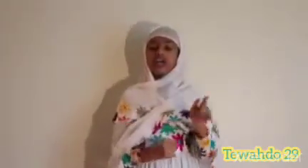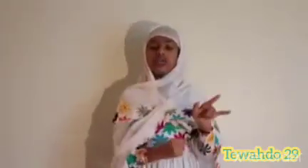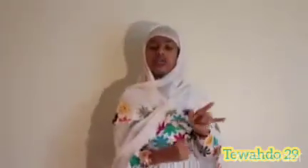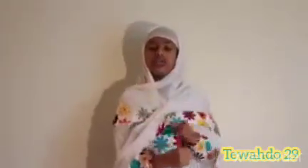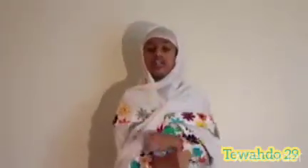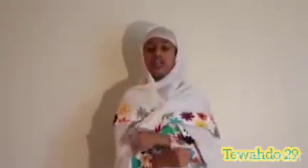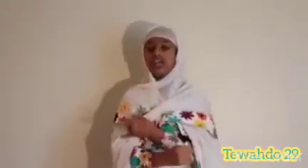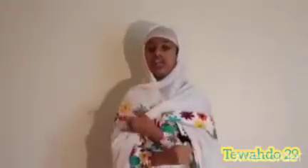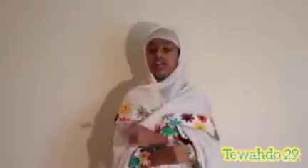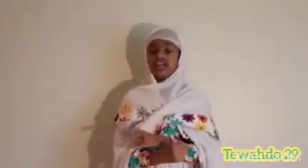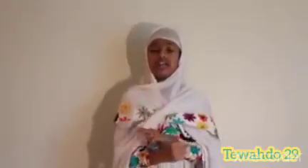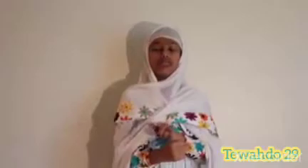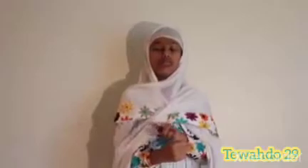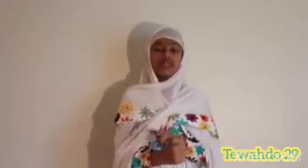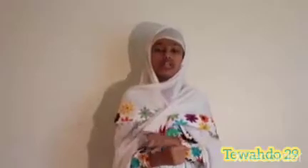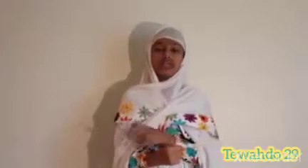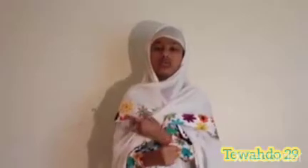እያሉ ዘመሩ